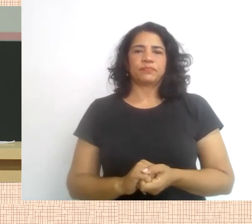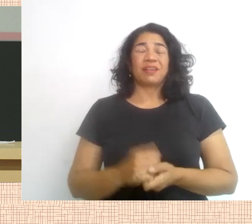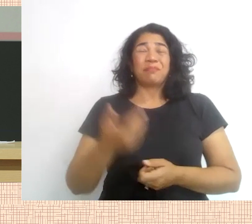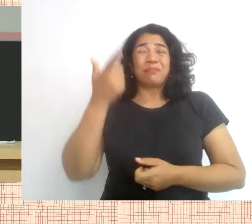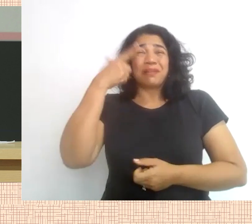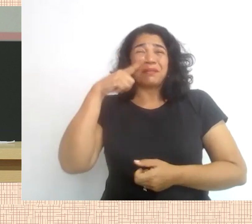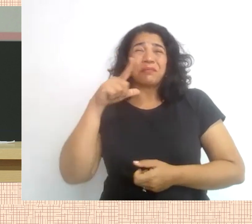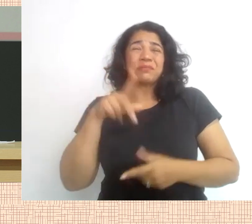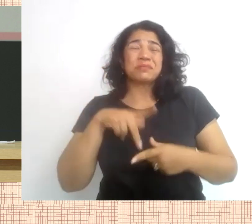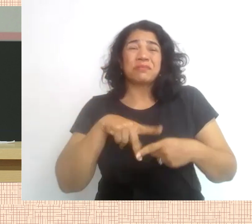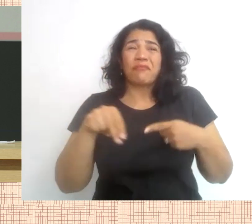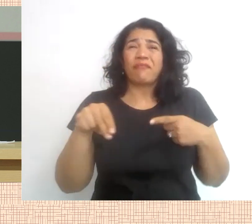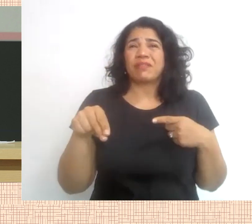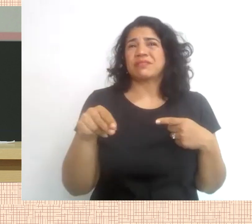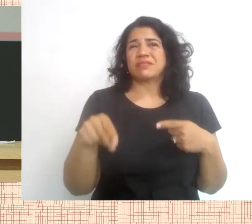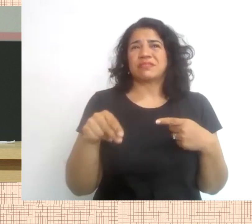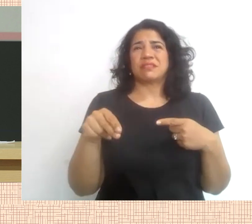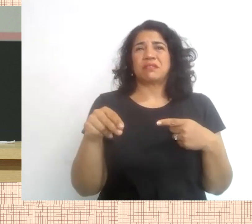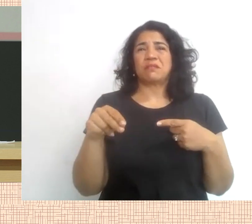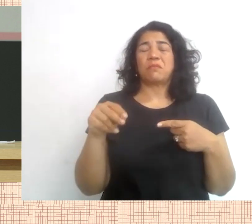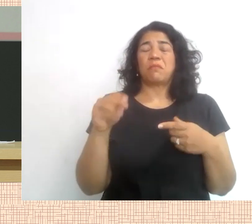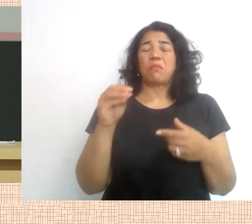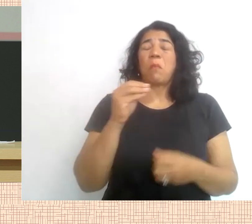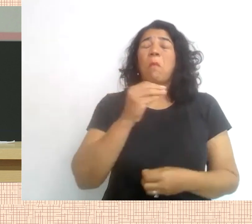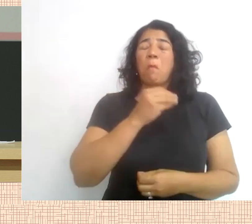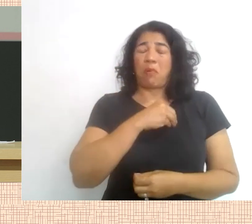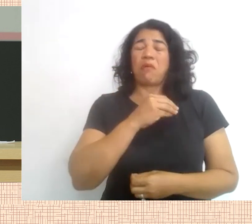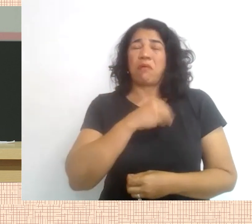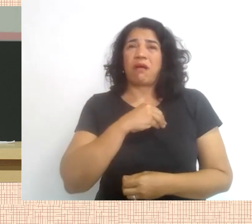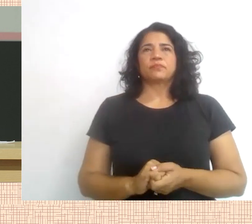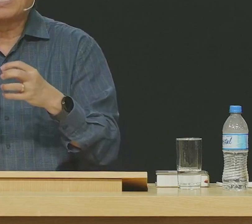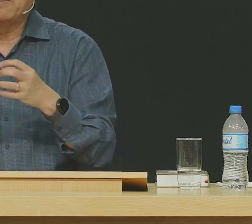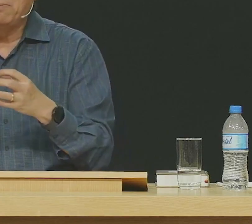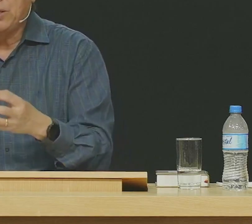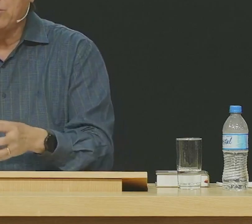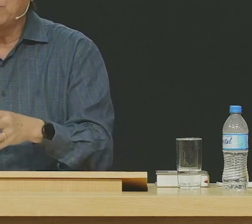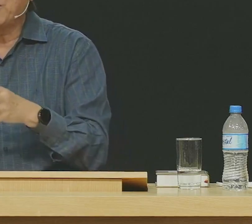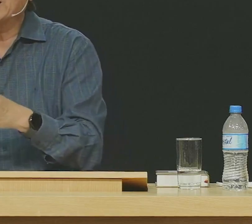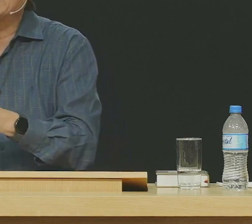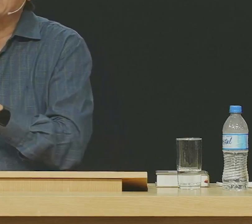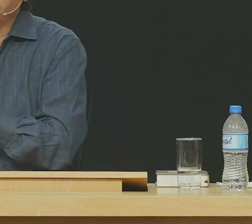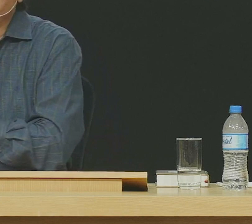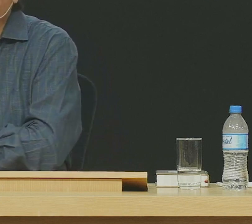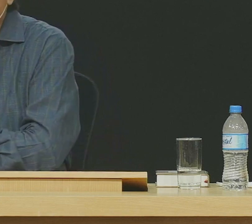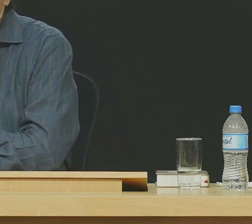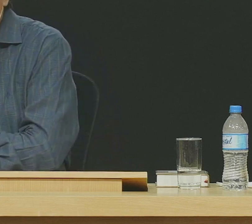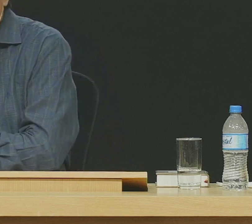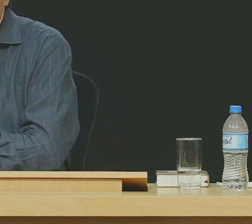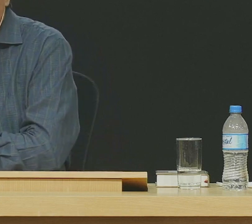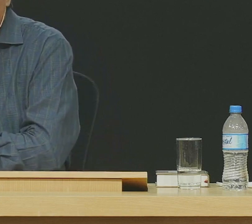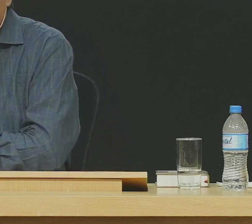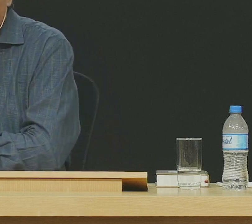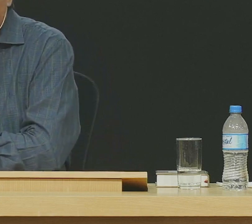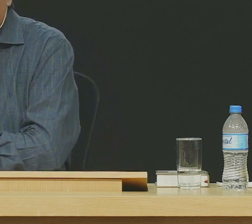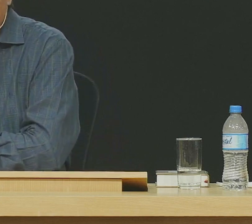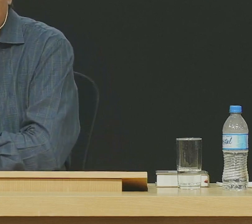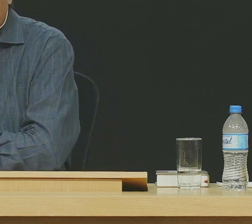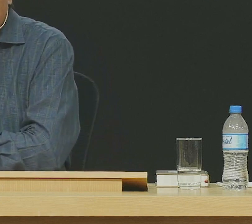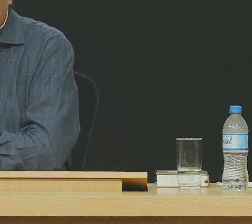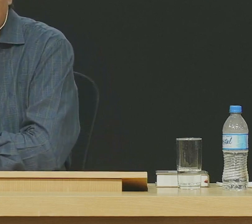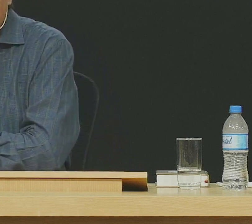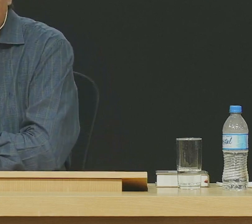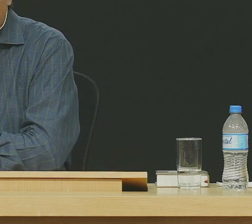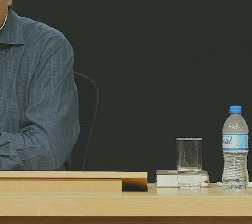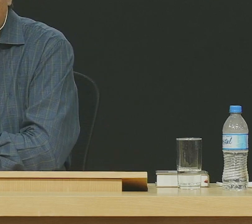sensualidade, sabe? Esse era o princípio de ascetismo, como um caminho para a santidade.